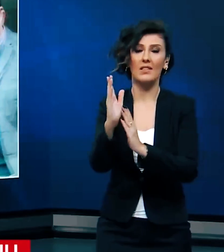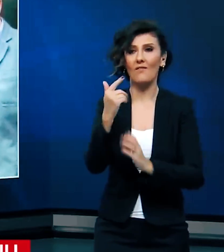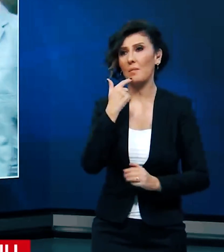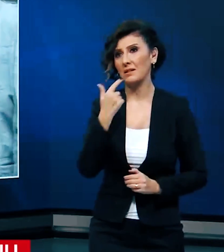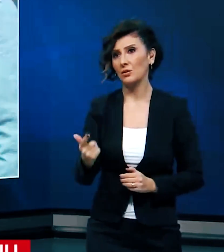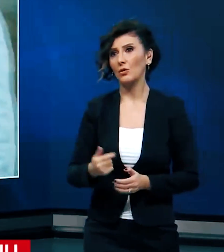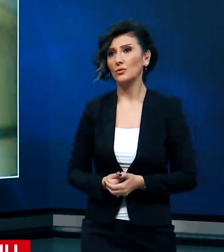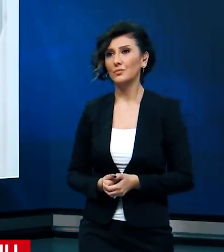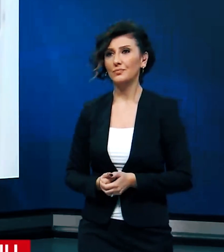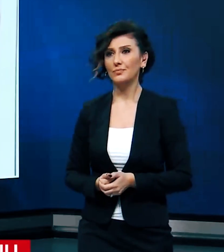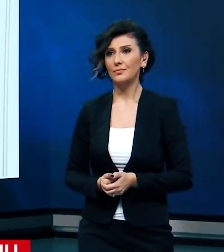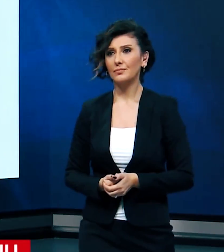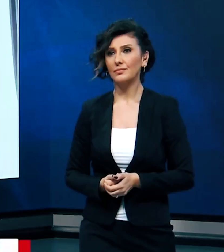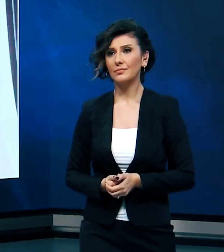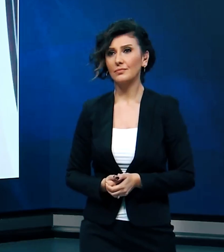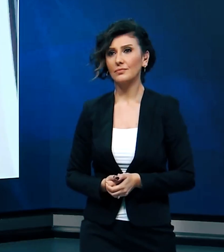Müdürlüğü'nce devam ediliyor.